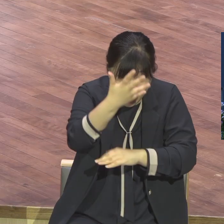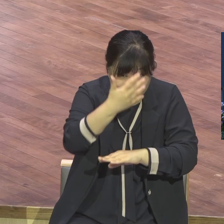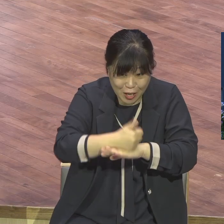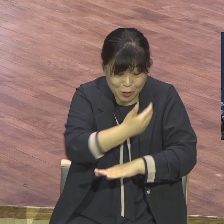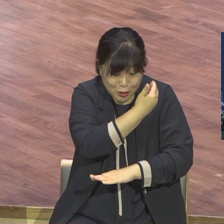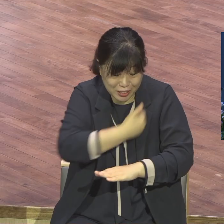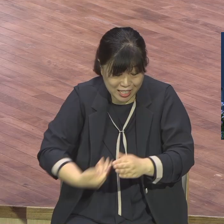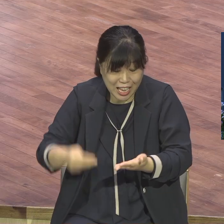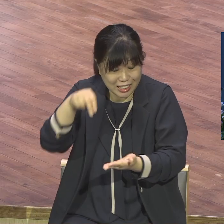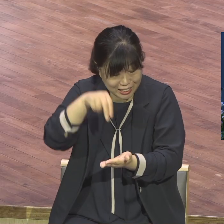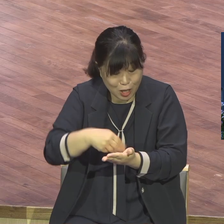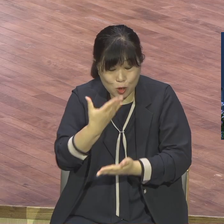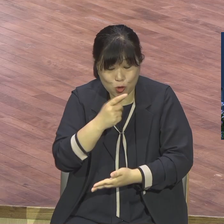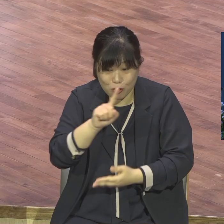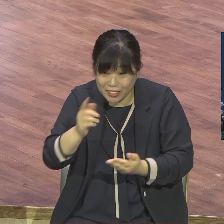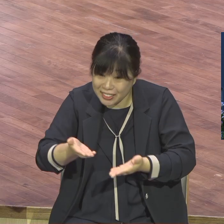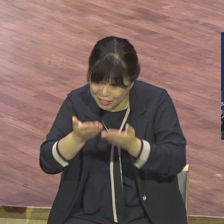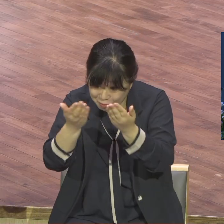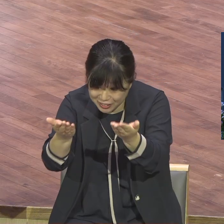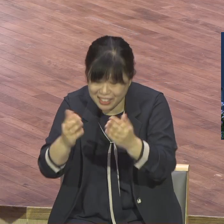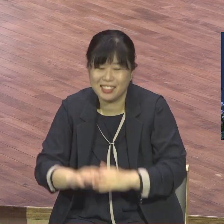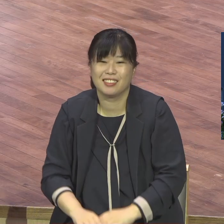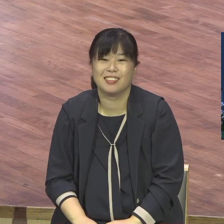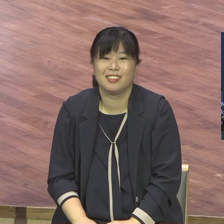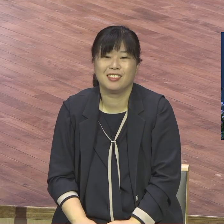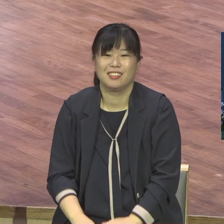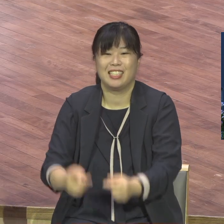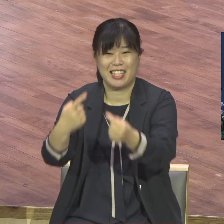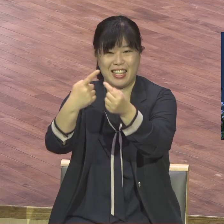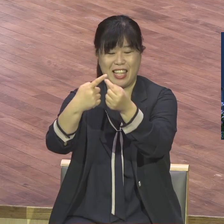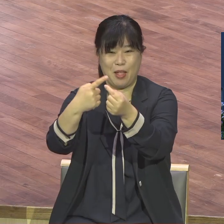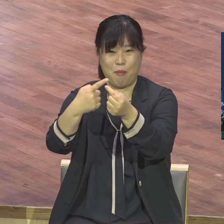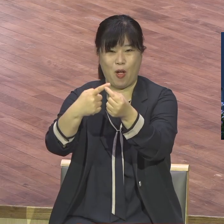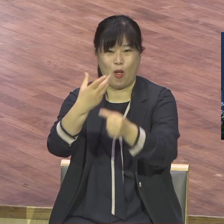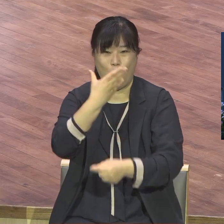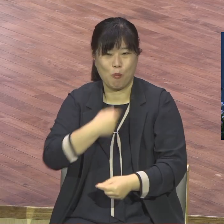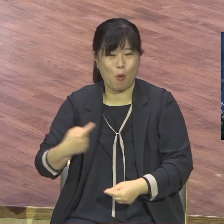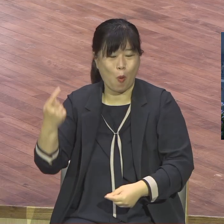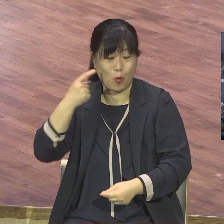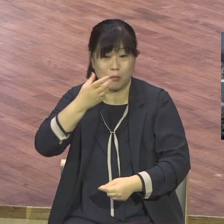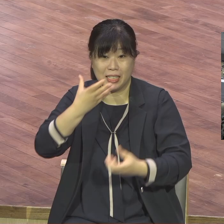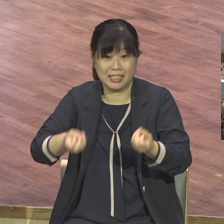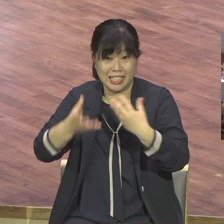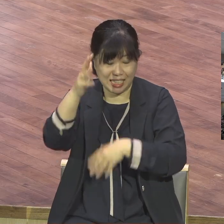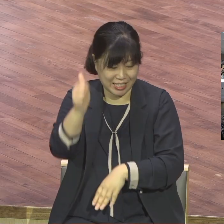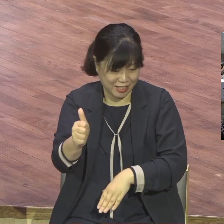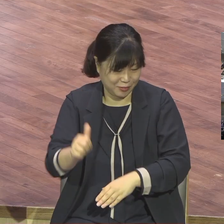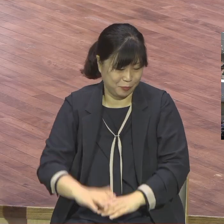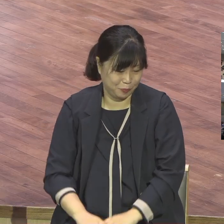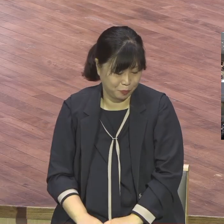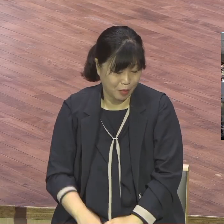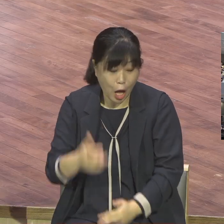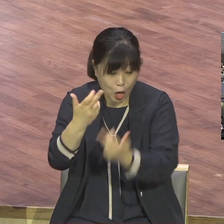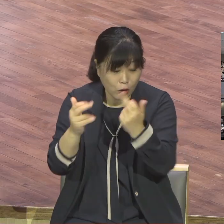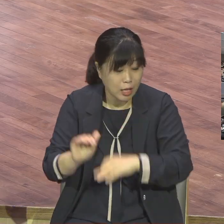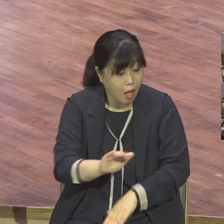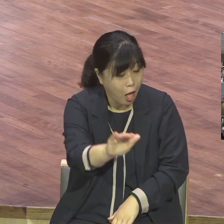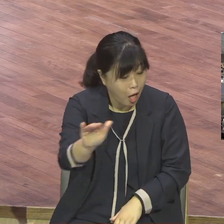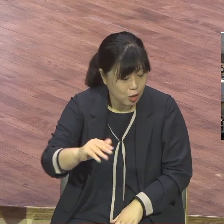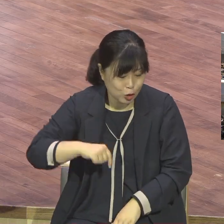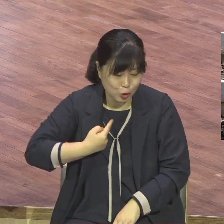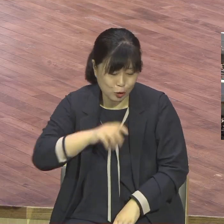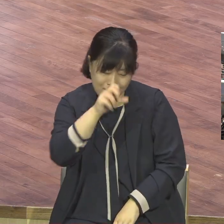축복합니다. 그럼 첫째로 복음의 제사장입니다. 14절 15절 봅니다. 내 형제들아 너희가 스스로